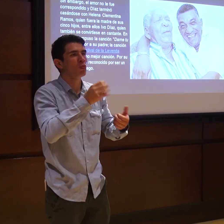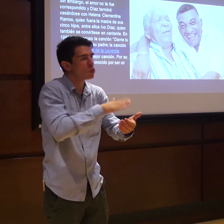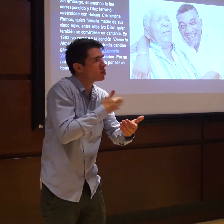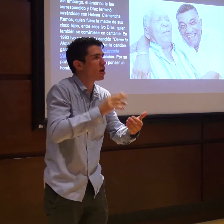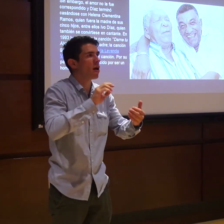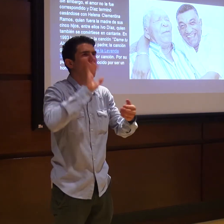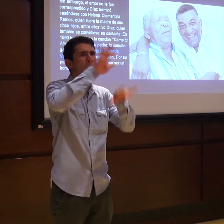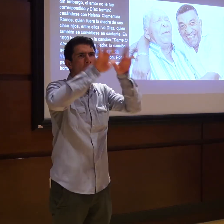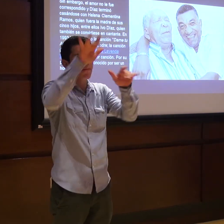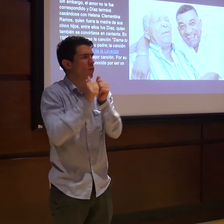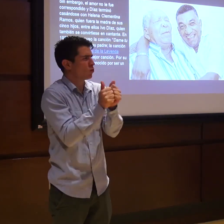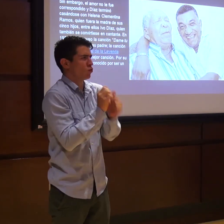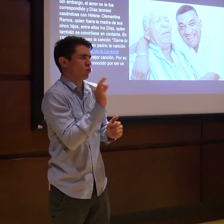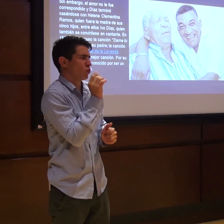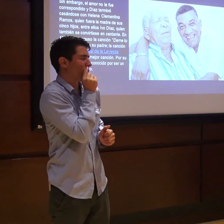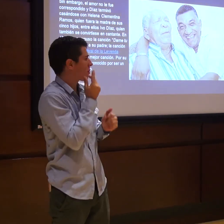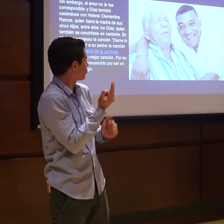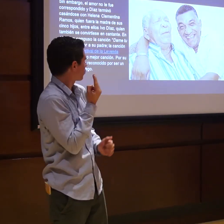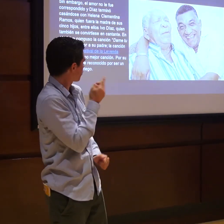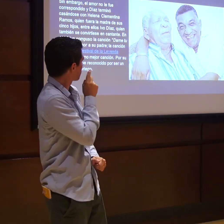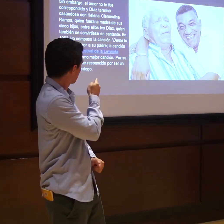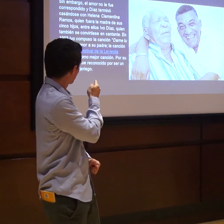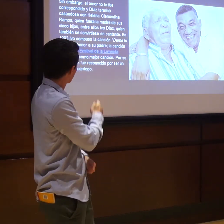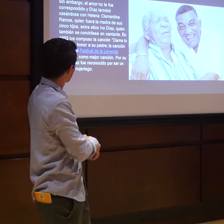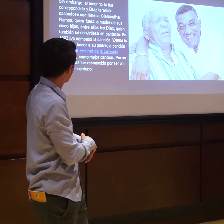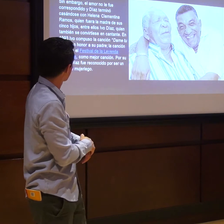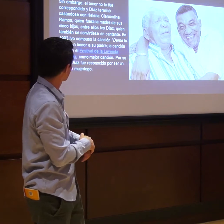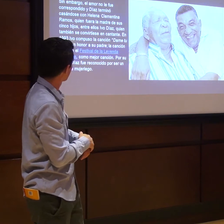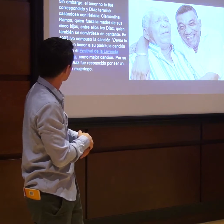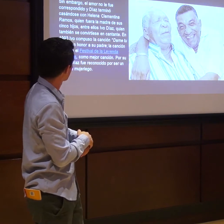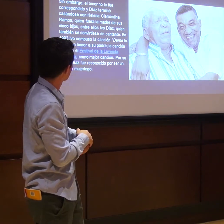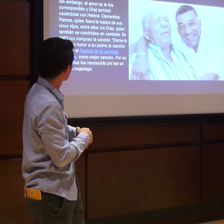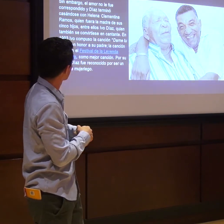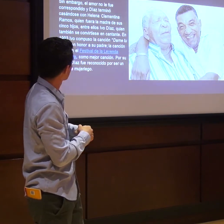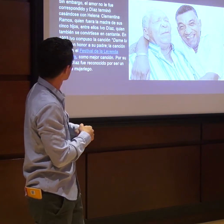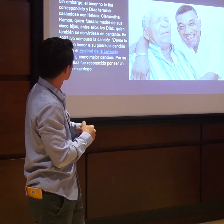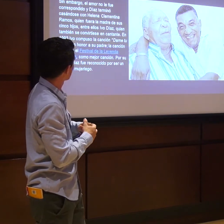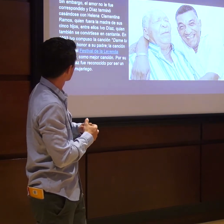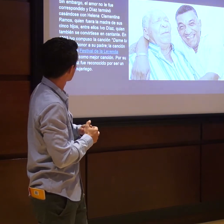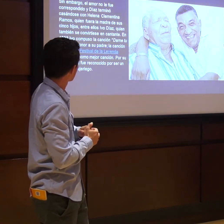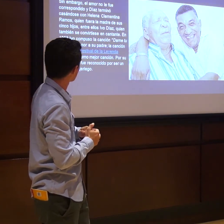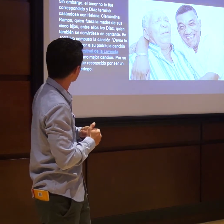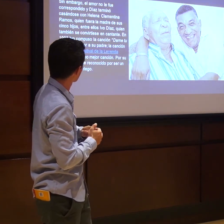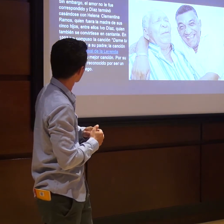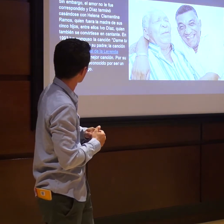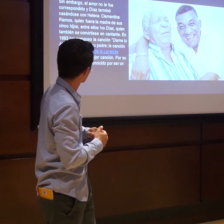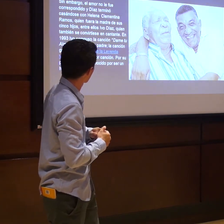muchos sitios del mundo, siempre fue su compañía para presentarse en diferentes festivales o conciertos.